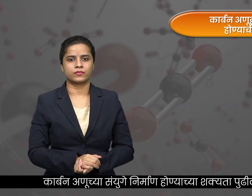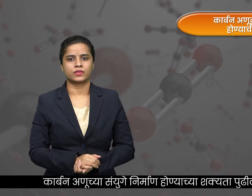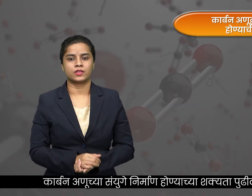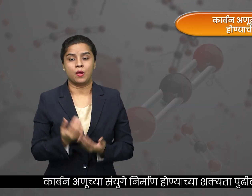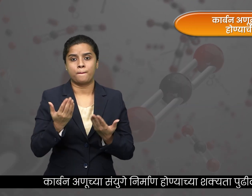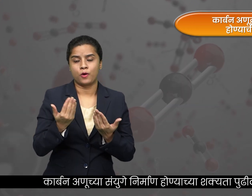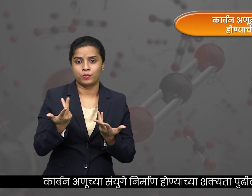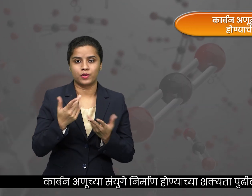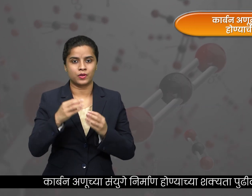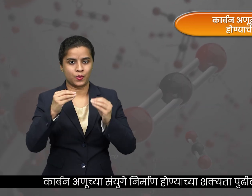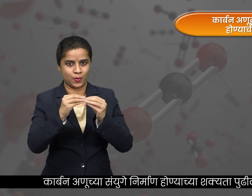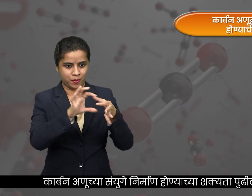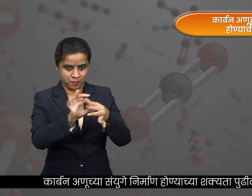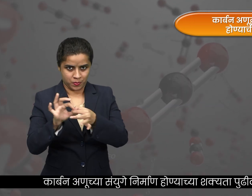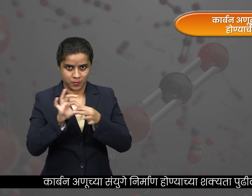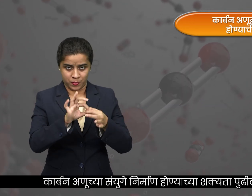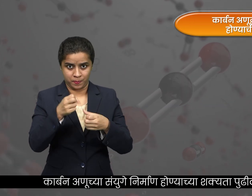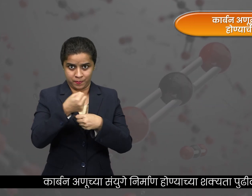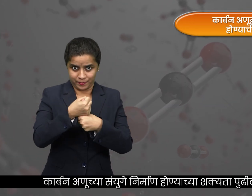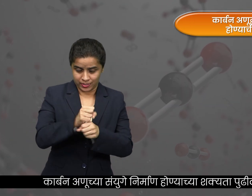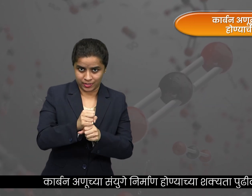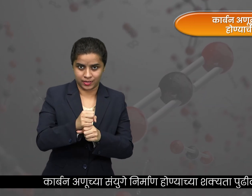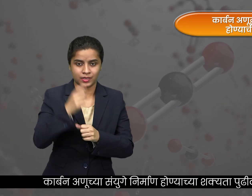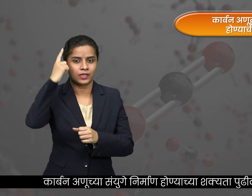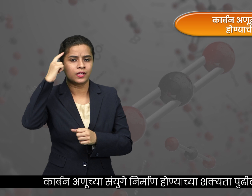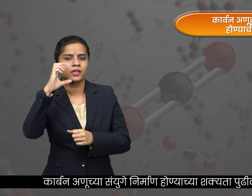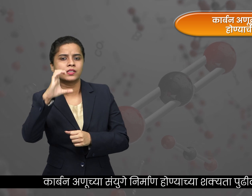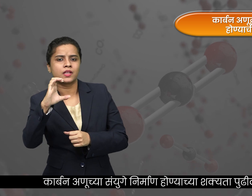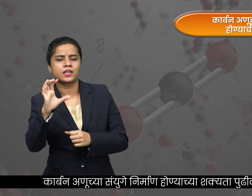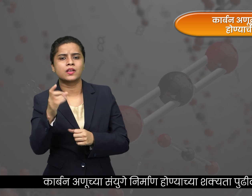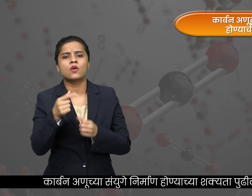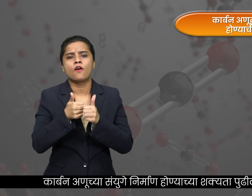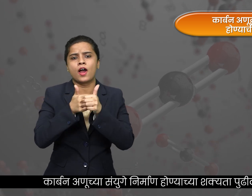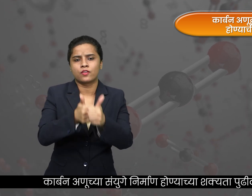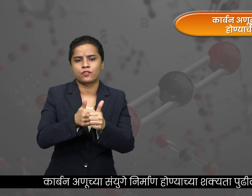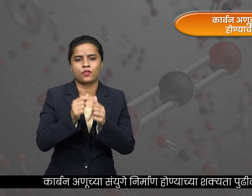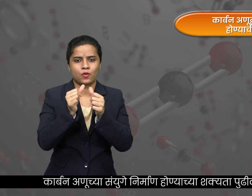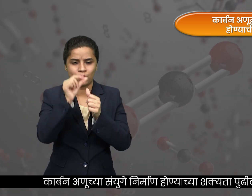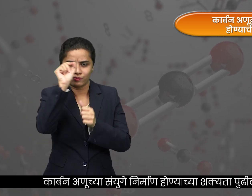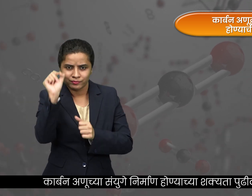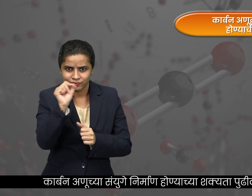कार्बन अणूच्या संयुगेत निर्माण होण्याच्या शक्यता पुढीलप्रमाणे आहेत.